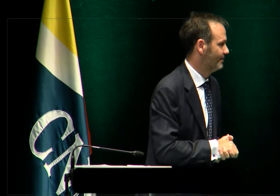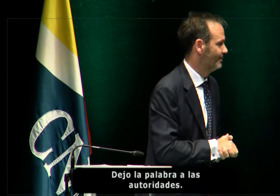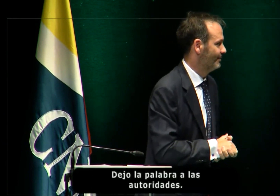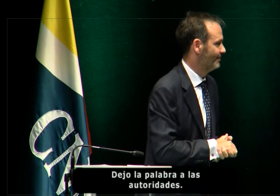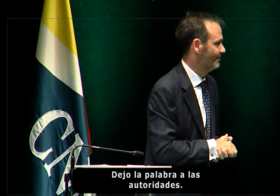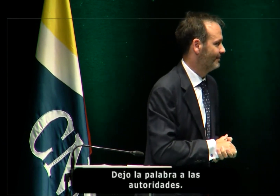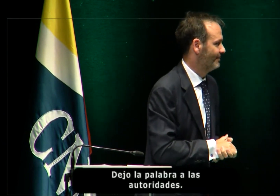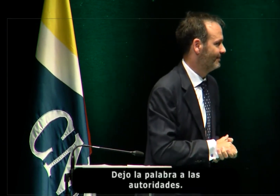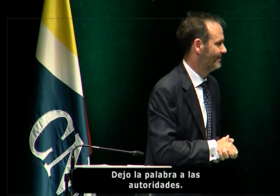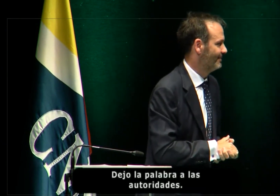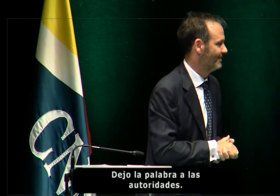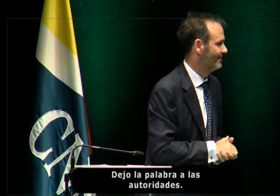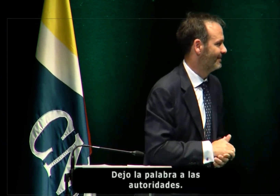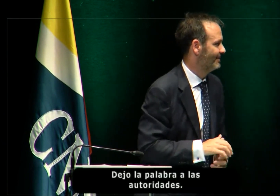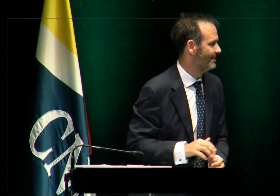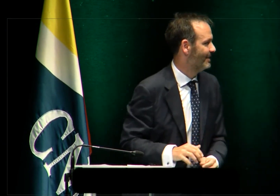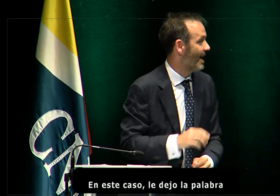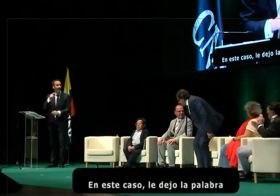en este caso, por favor.